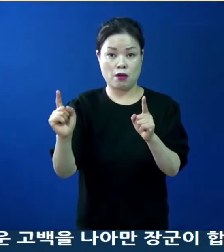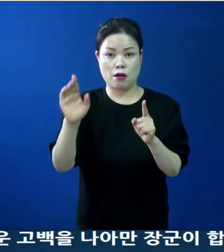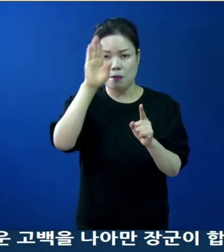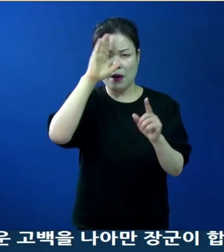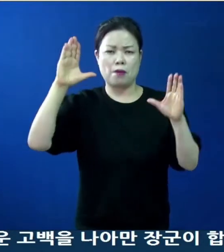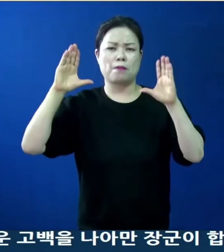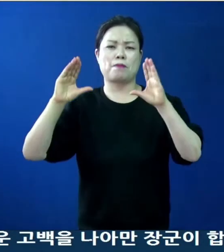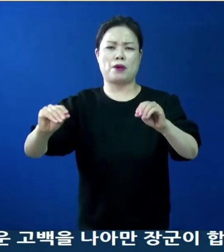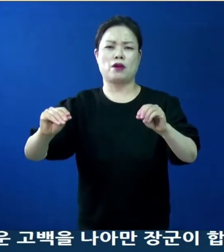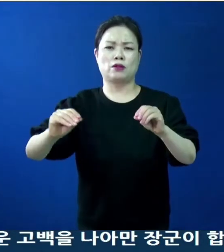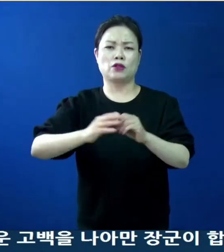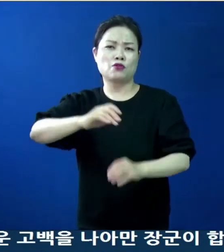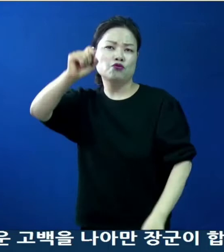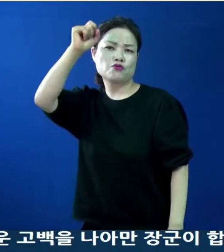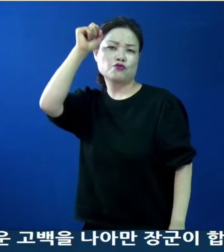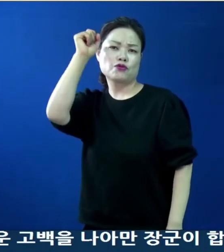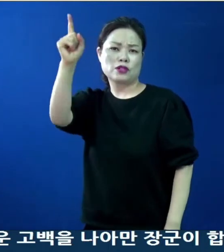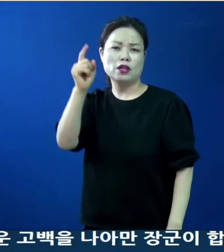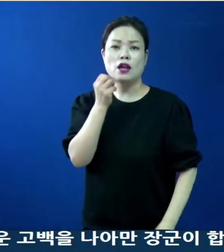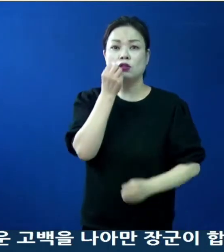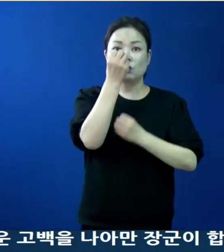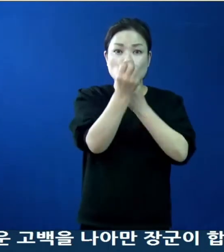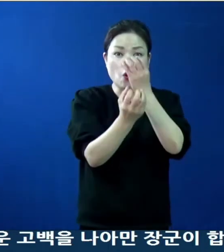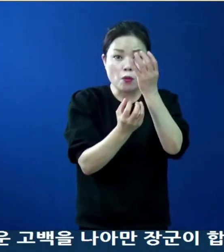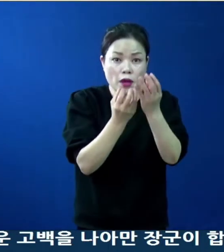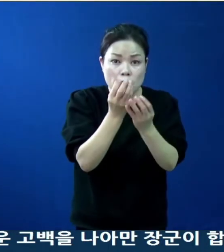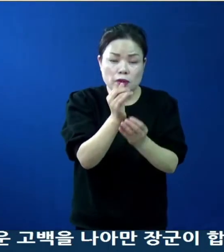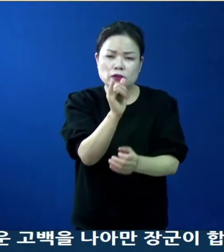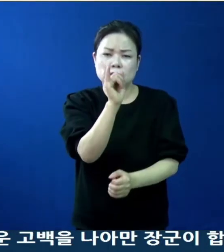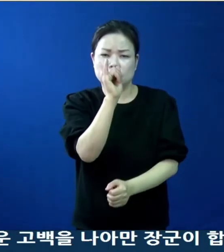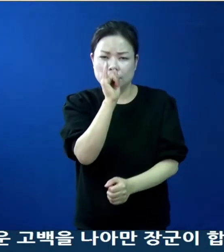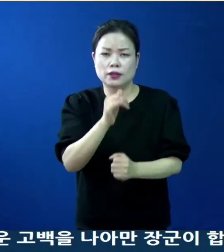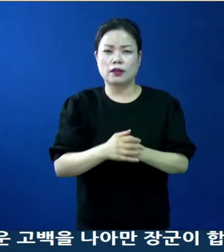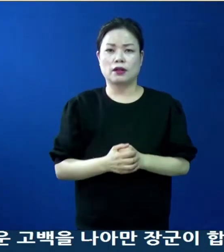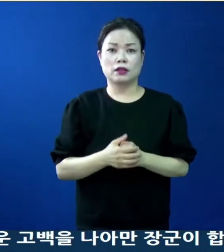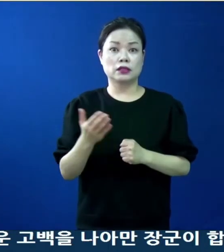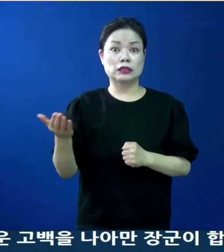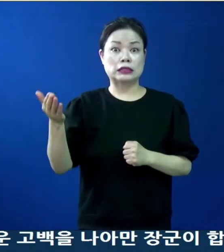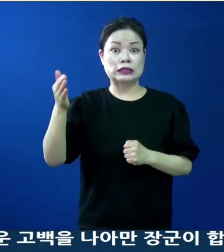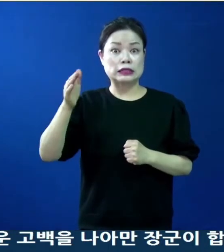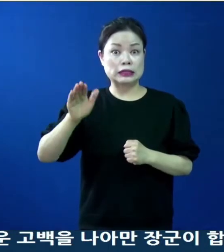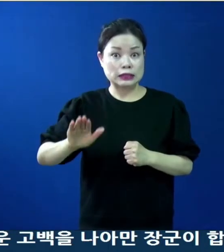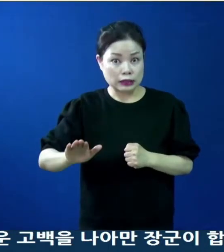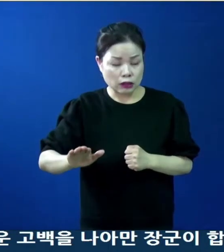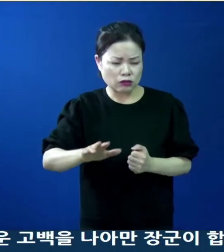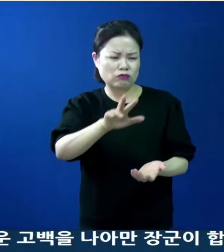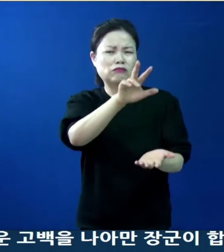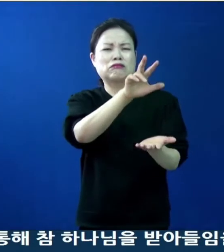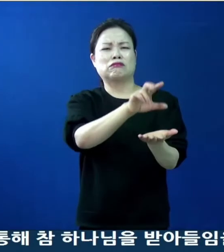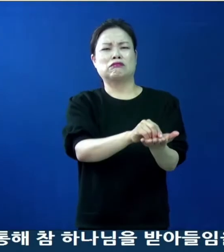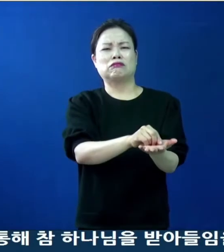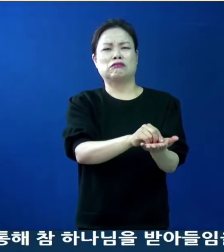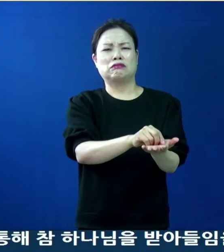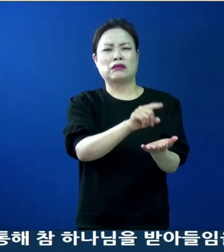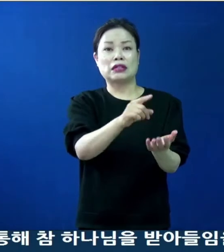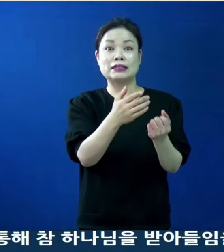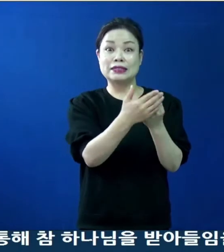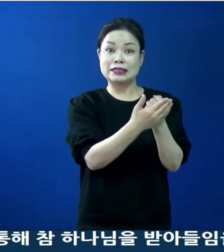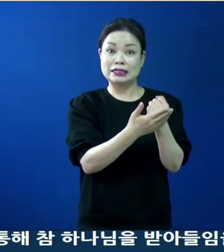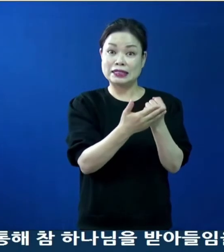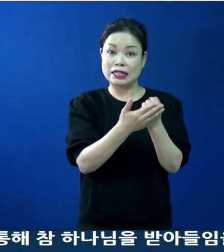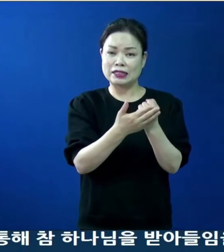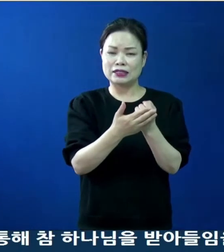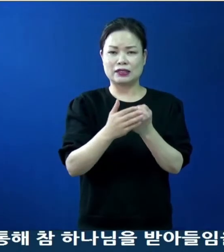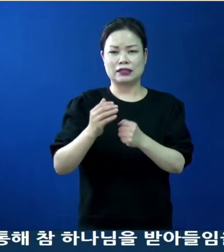고백되어지는 아주 위대한 고백의 이 모습이 있습니다. 그런데 그 다음이 문제입니다. 이렇게 은혜를